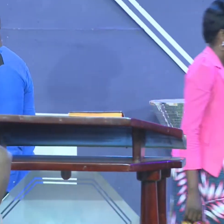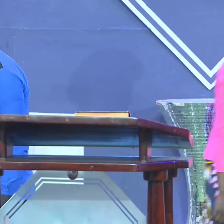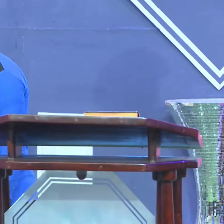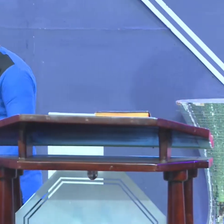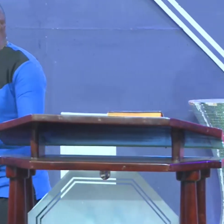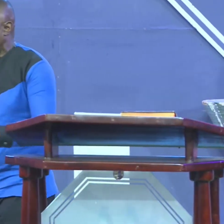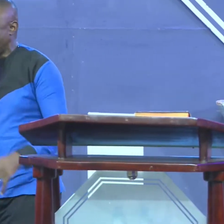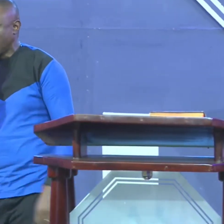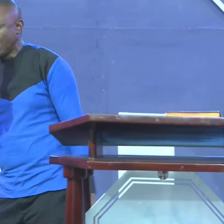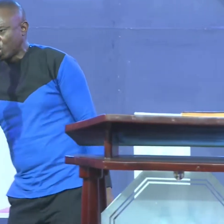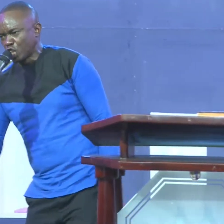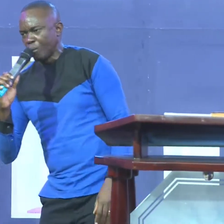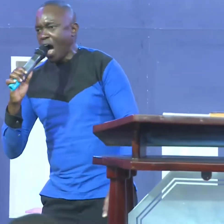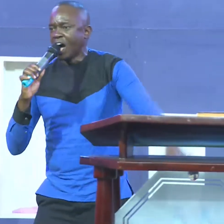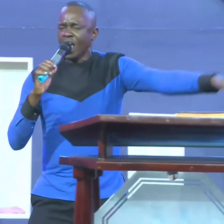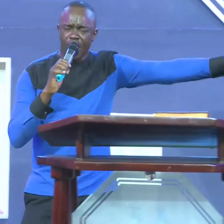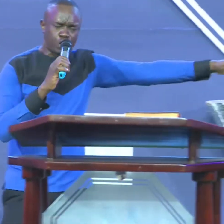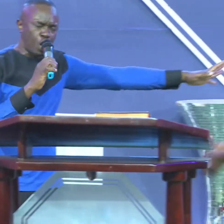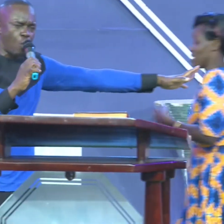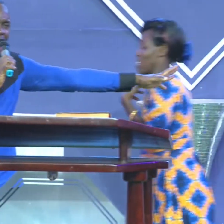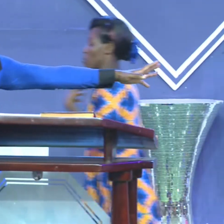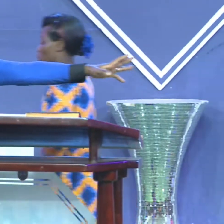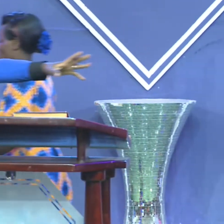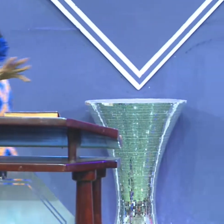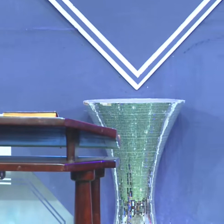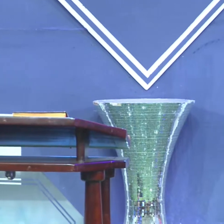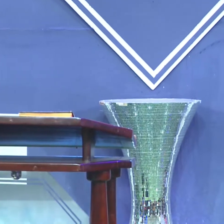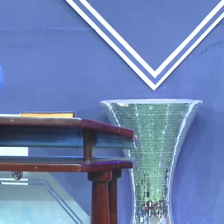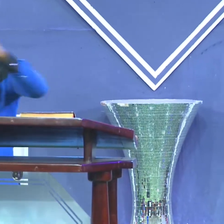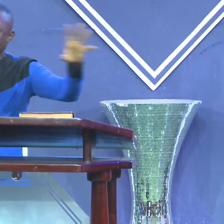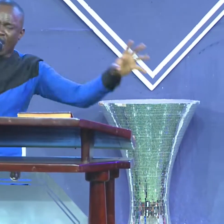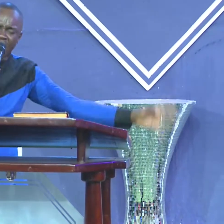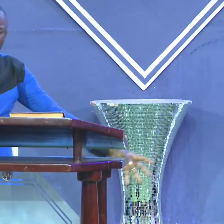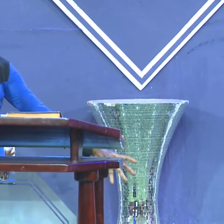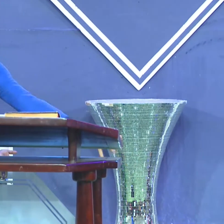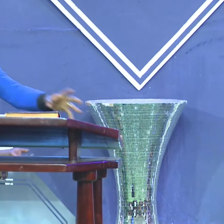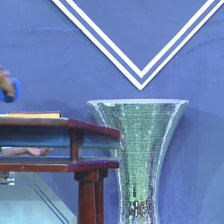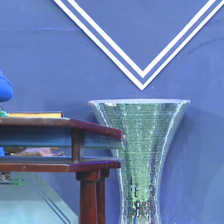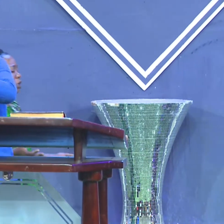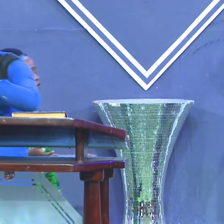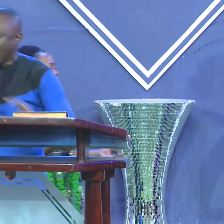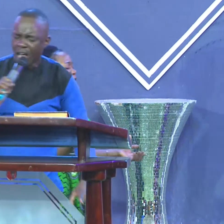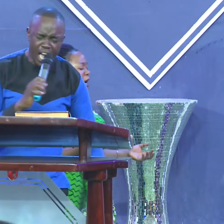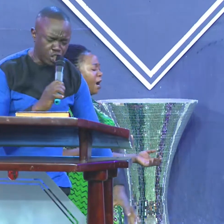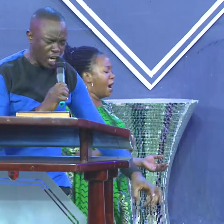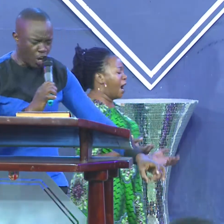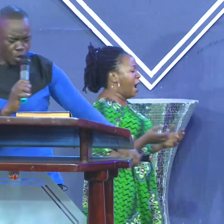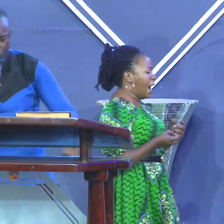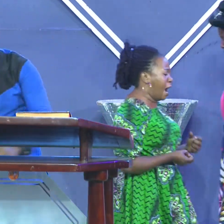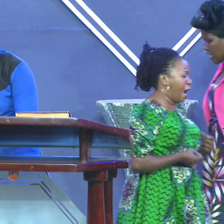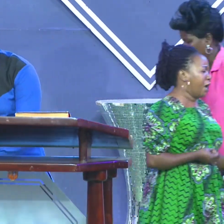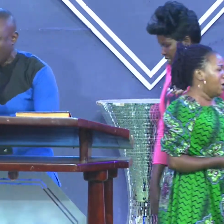nomusumulula mukama, katonda na nyene chitibwa, encholwa lero mukama, tulangirira, tulangirira mukama,